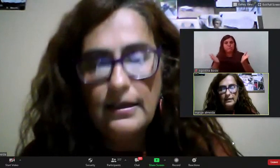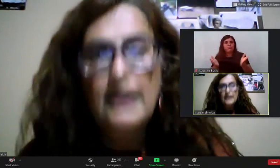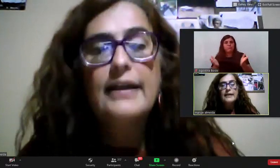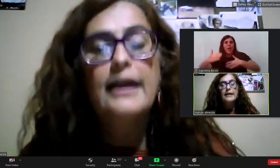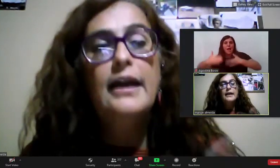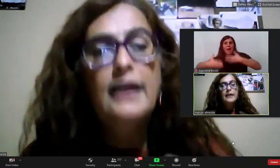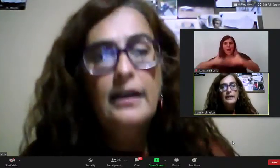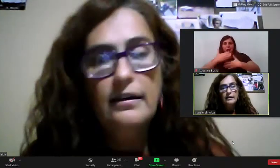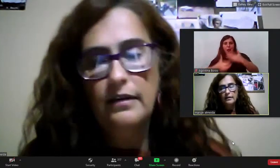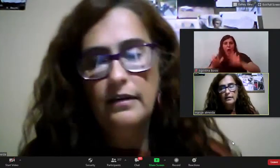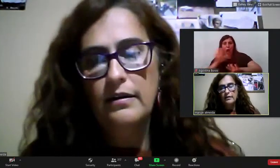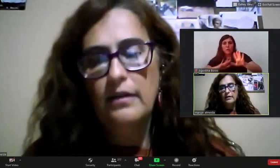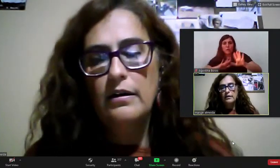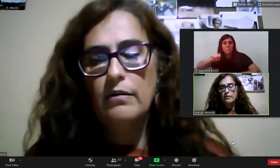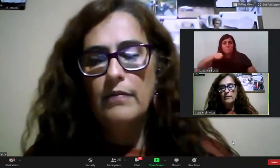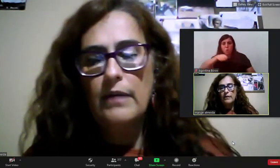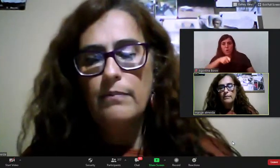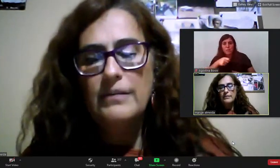concretas que generen